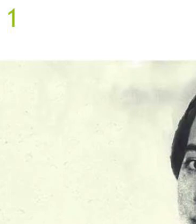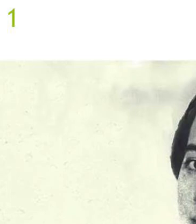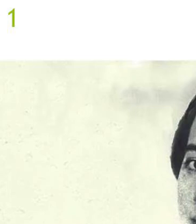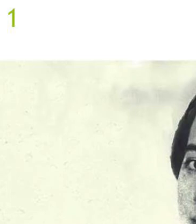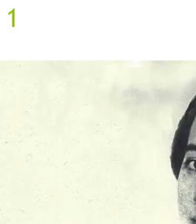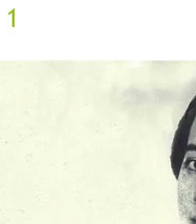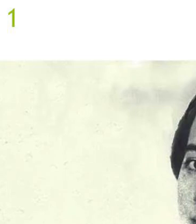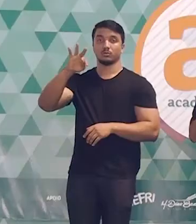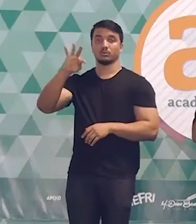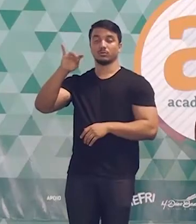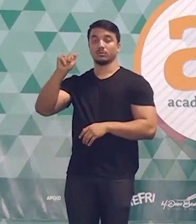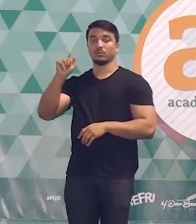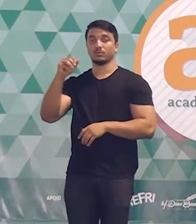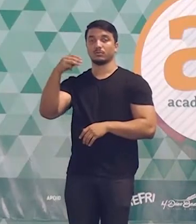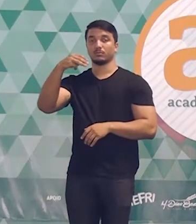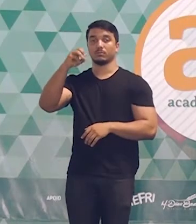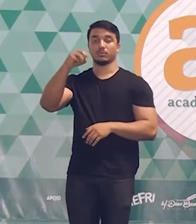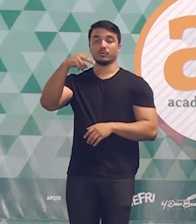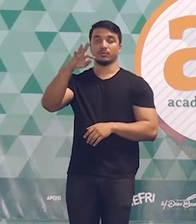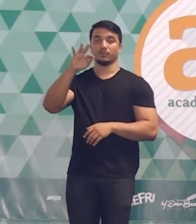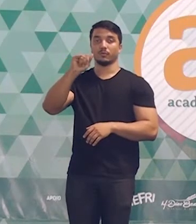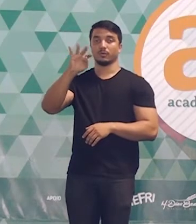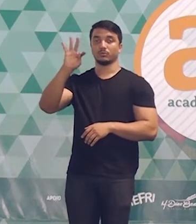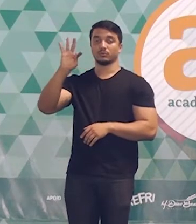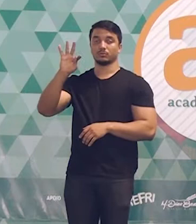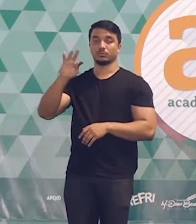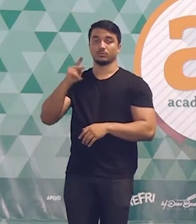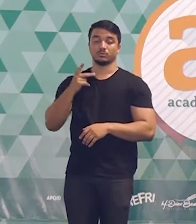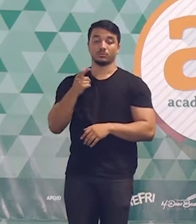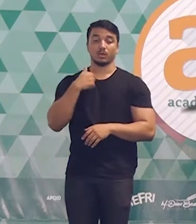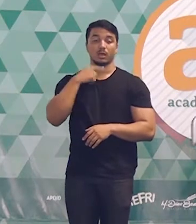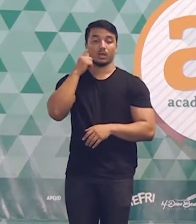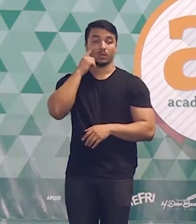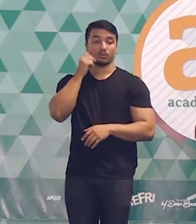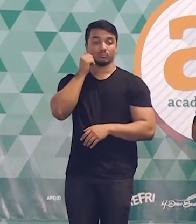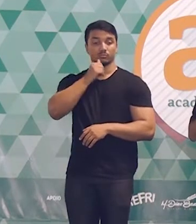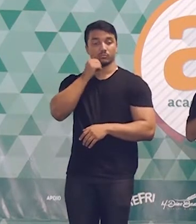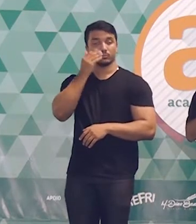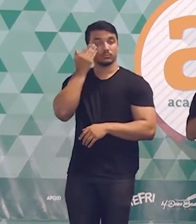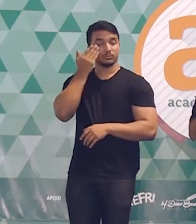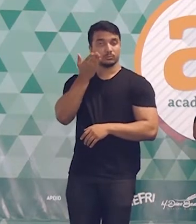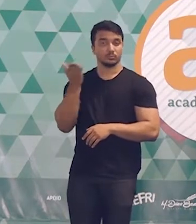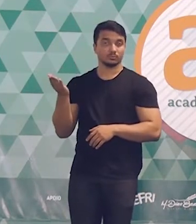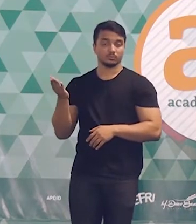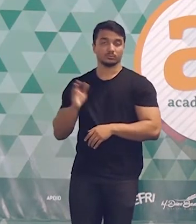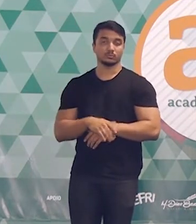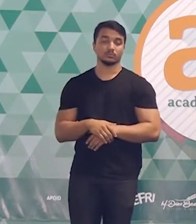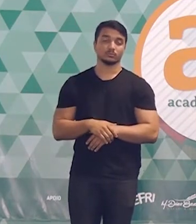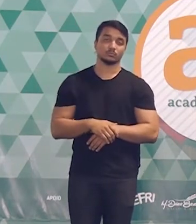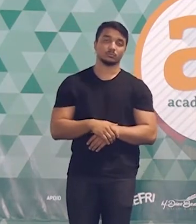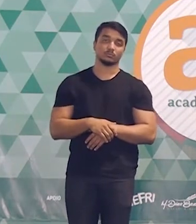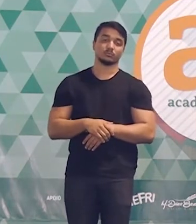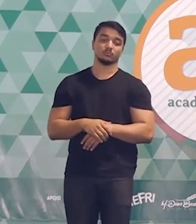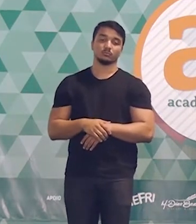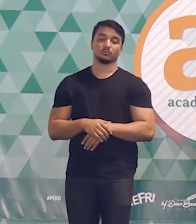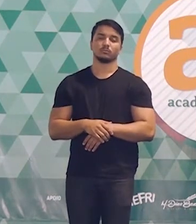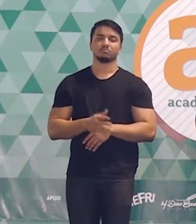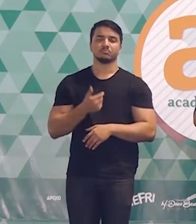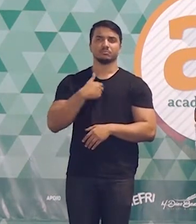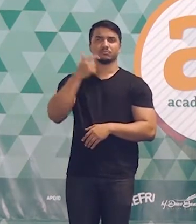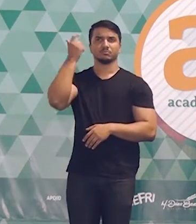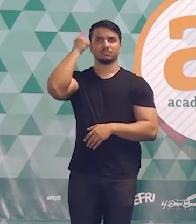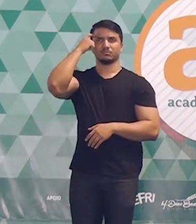Anita Malfatti. Para quem nunca viu Anita Malfatti, aí está Anita Malfatti. Quando